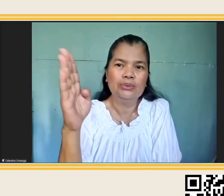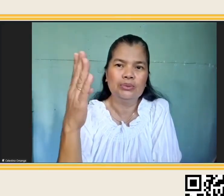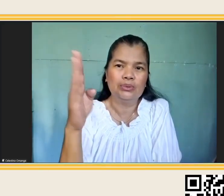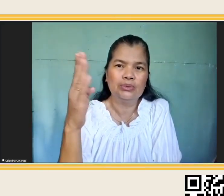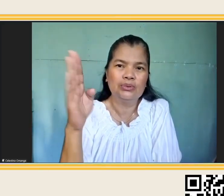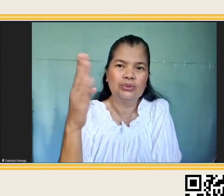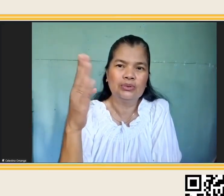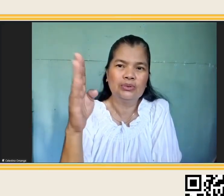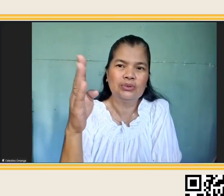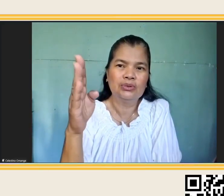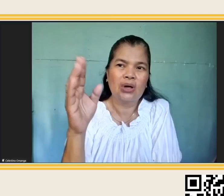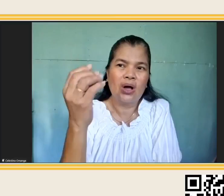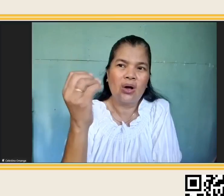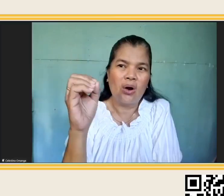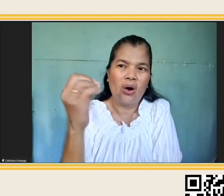Blue.